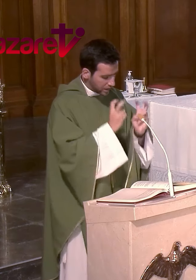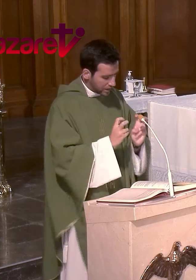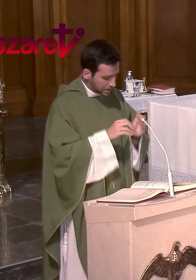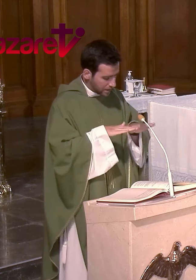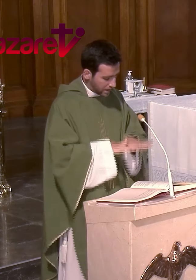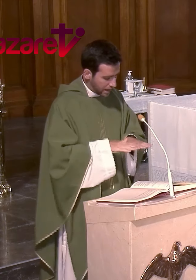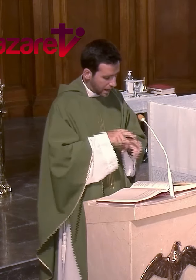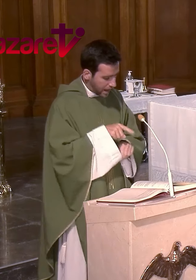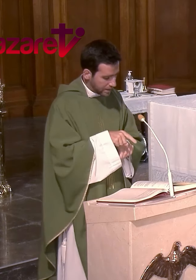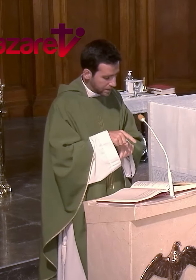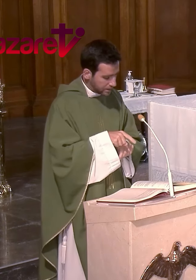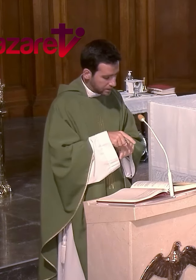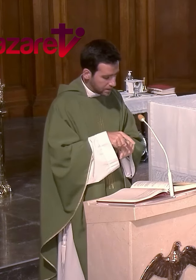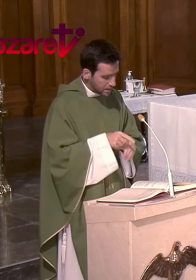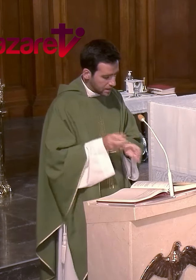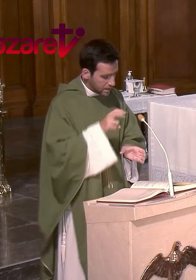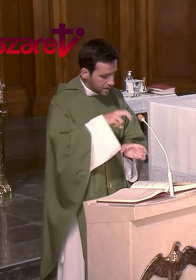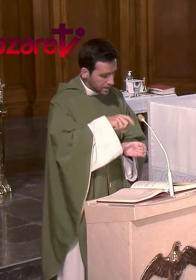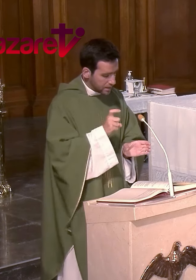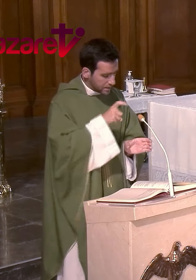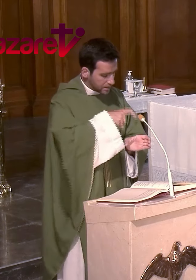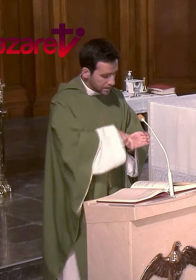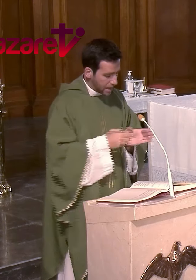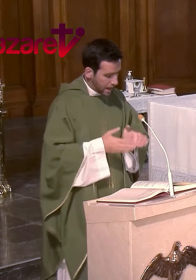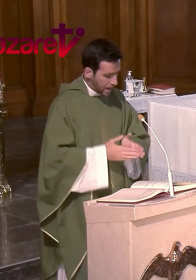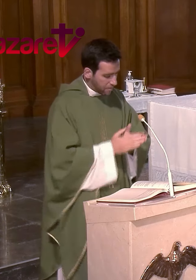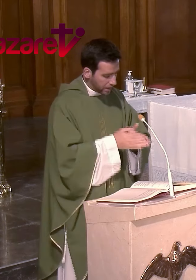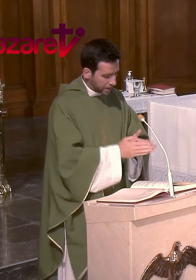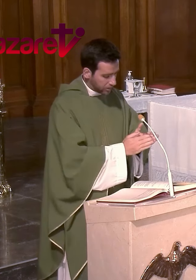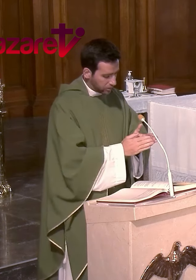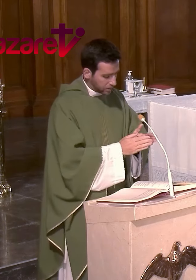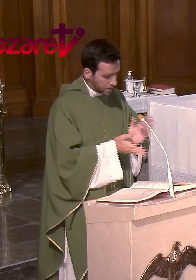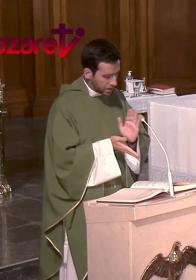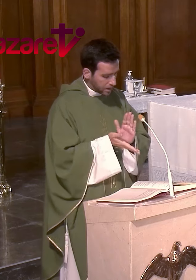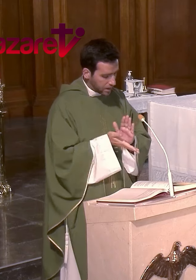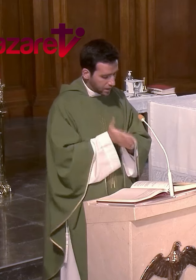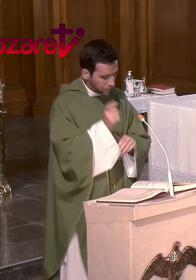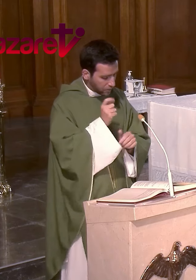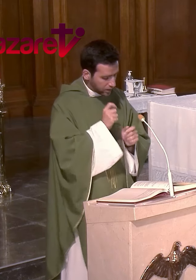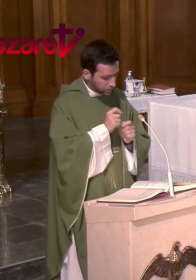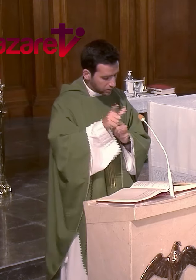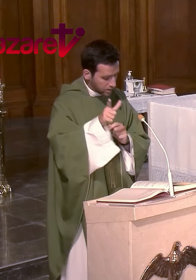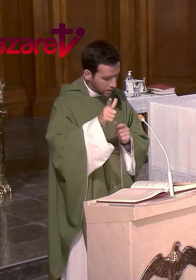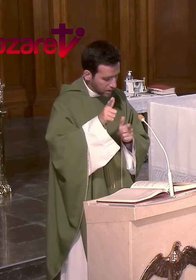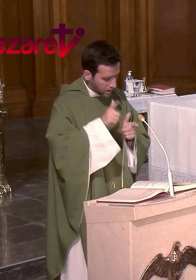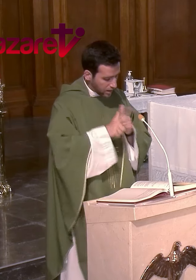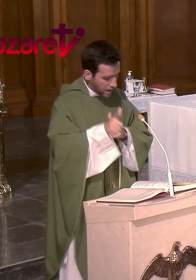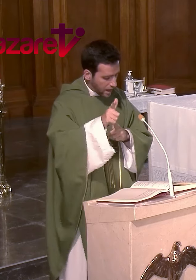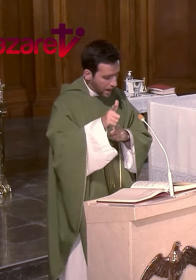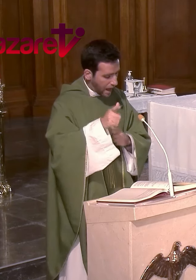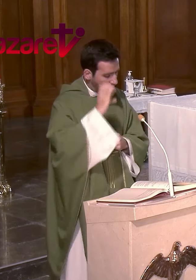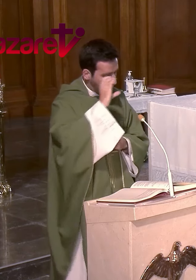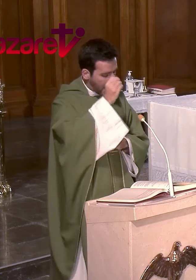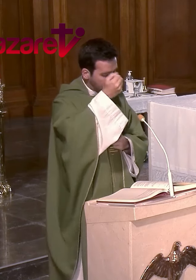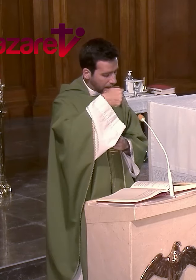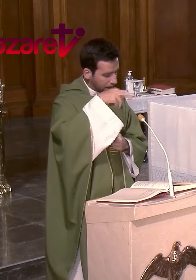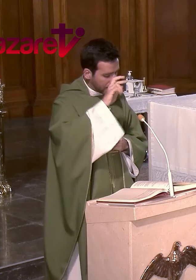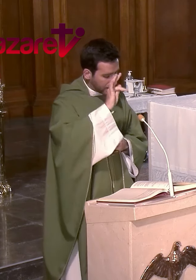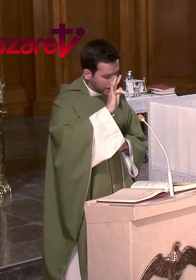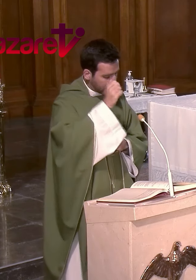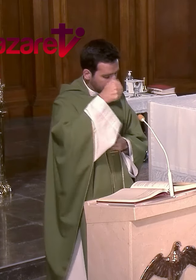discípulos estaban allí, se embarcaron y fueron a